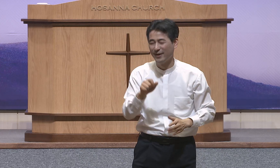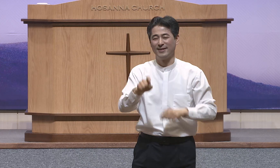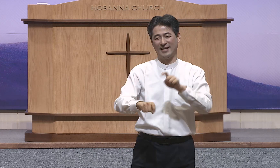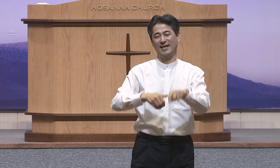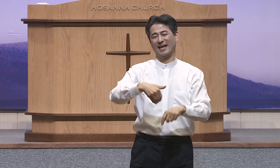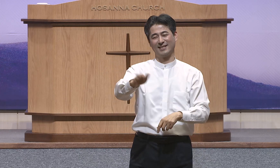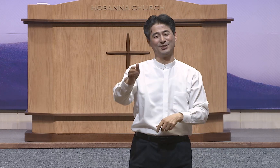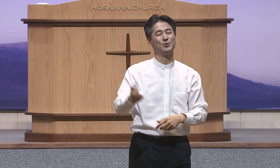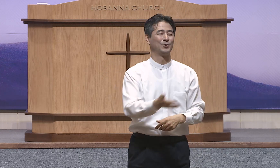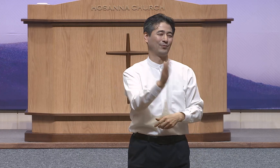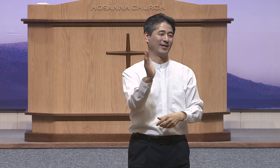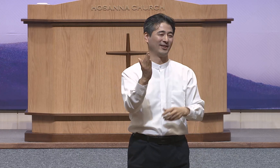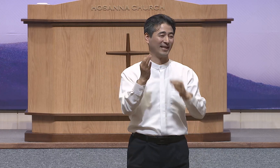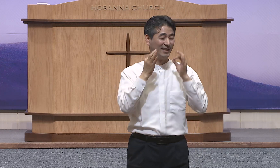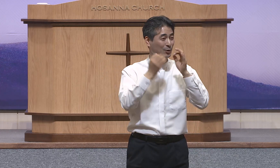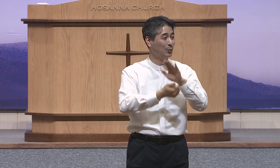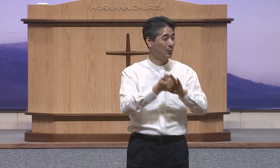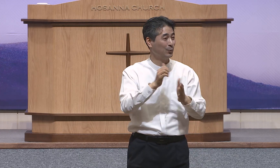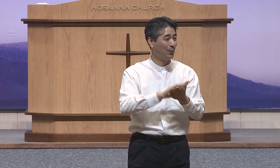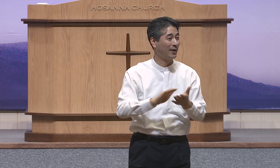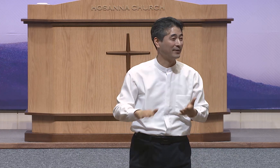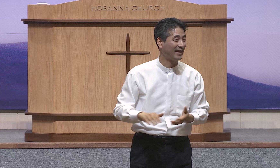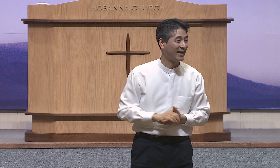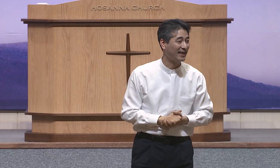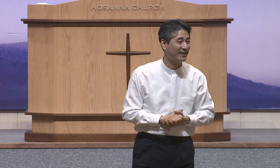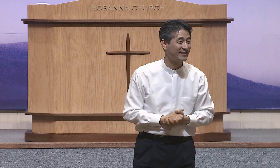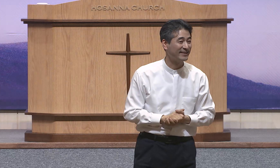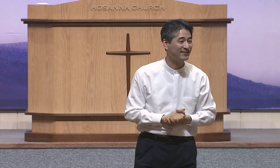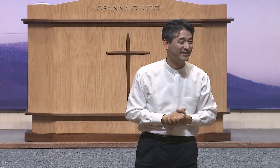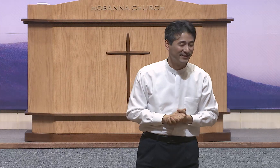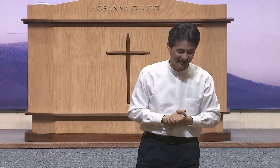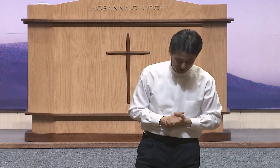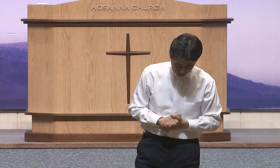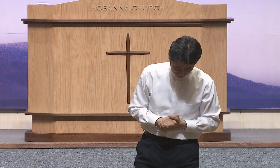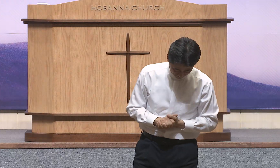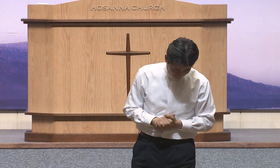믿음으로 나아가는 우리가 되기를 소망합니다.